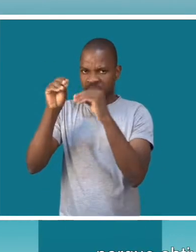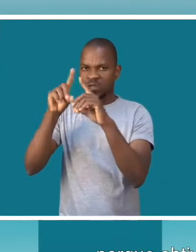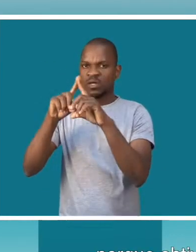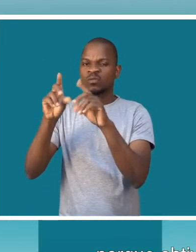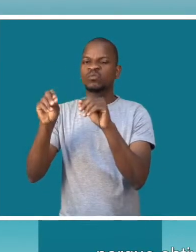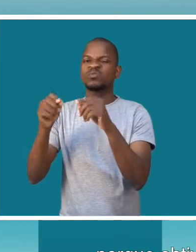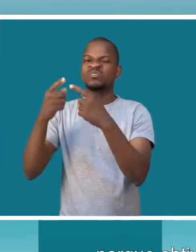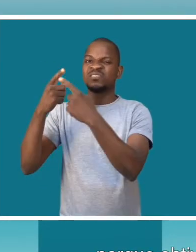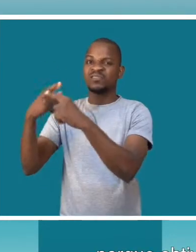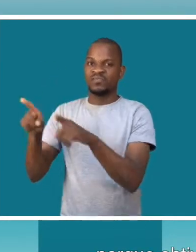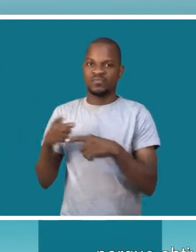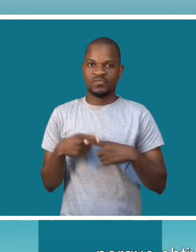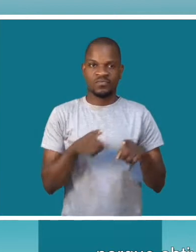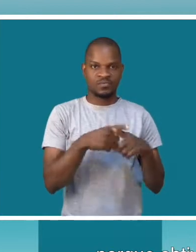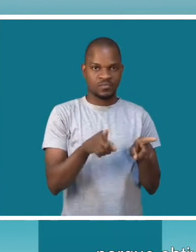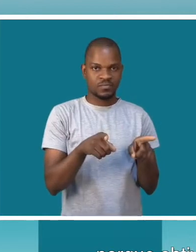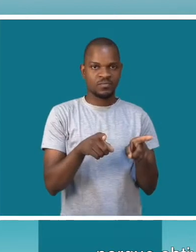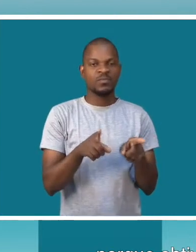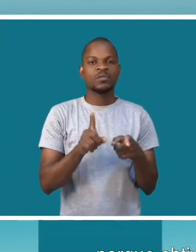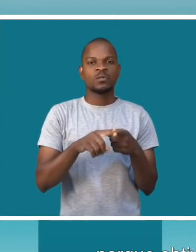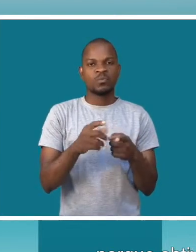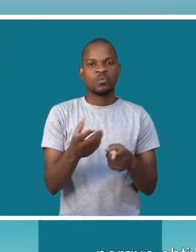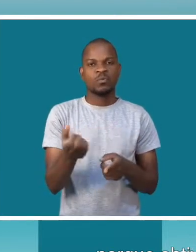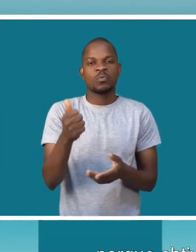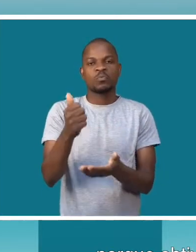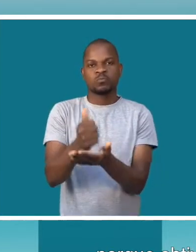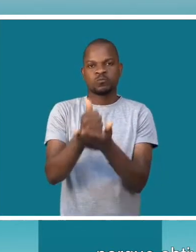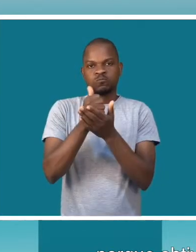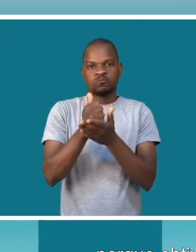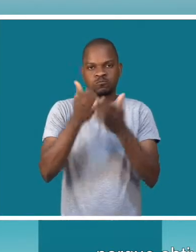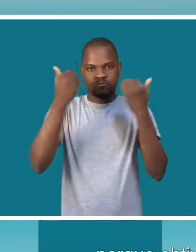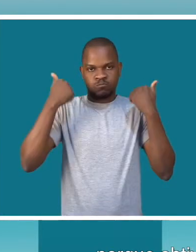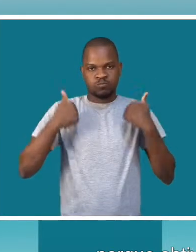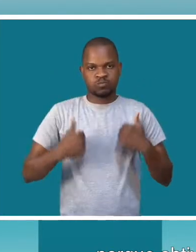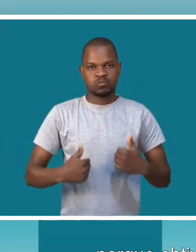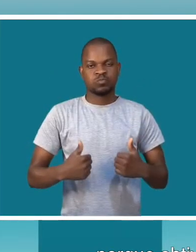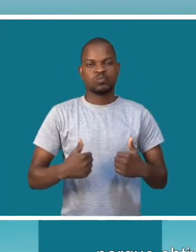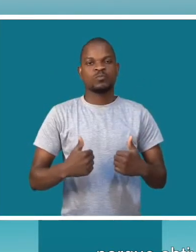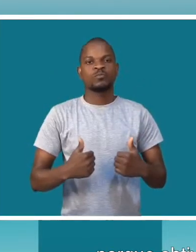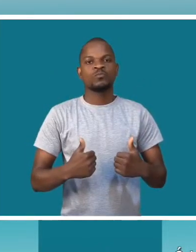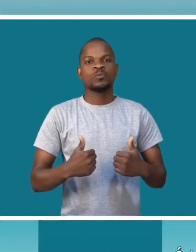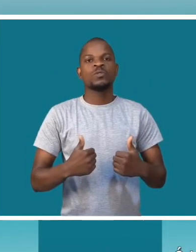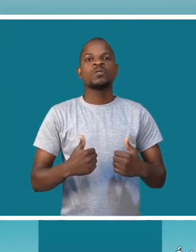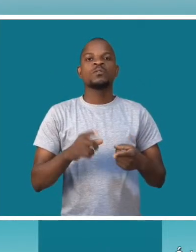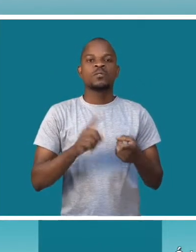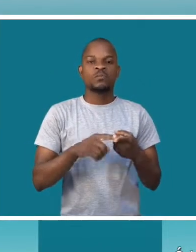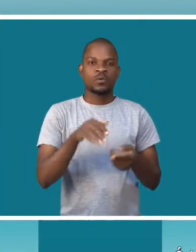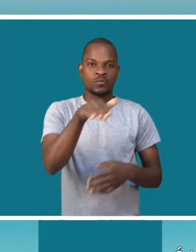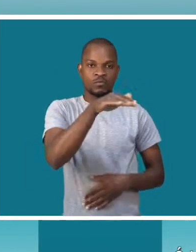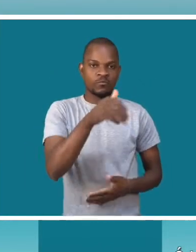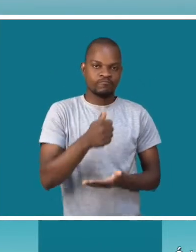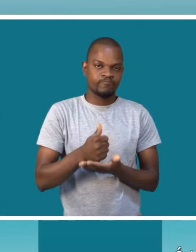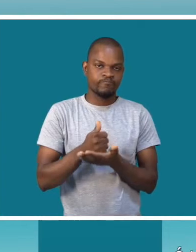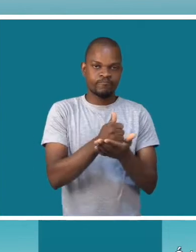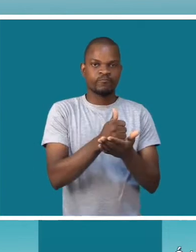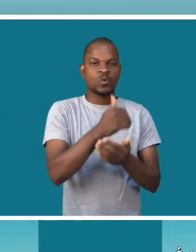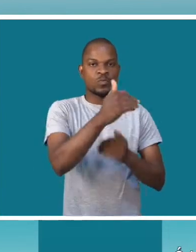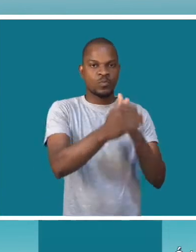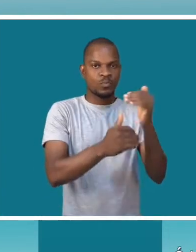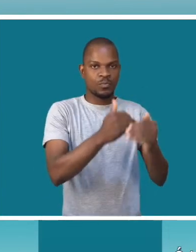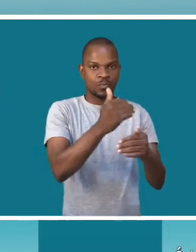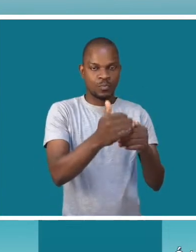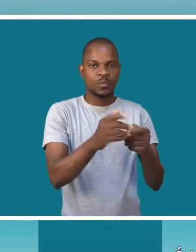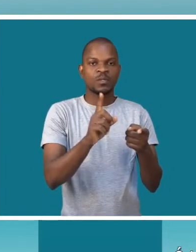muita informação que vai nos ajudar a desenvolver na comunidade, é uma informação que vai